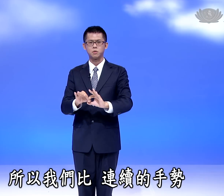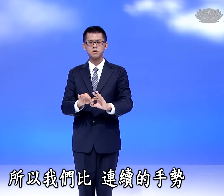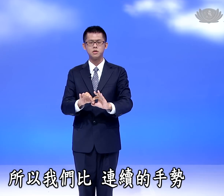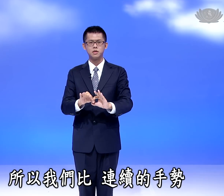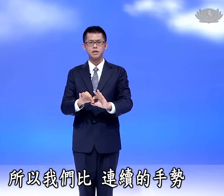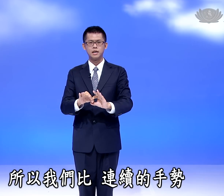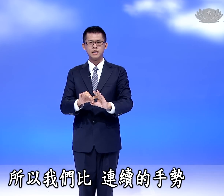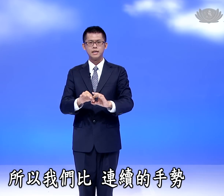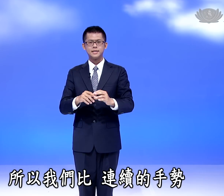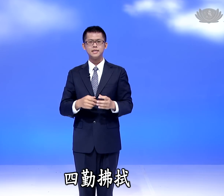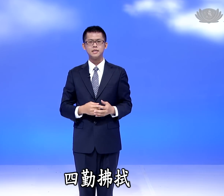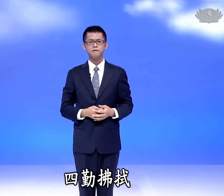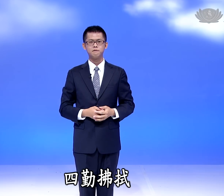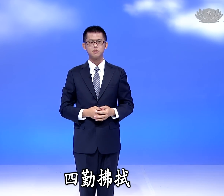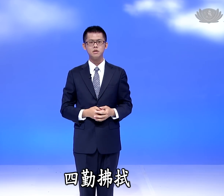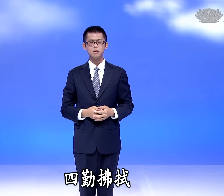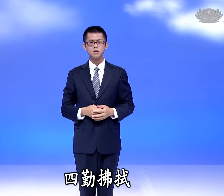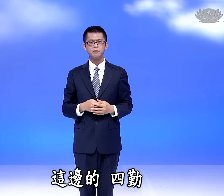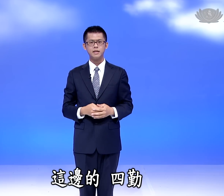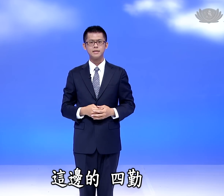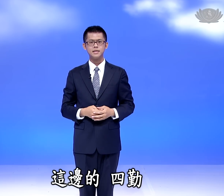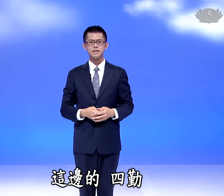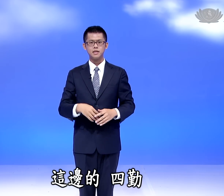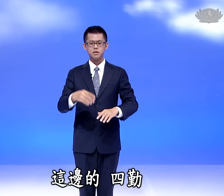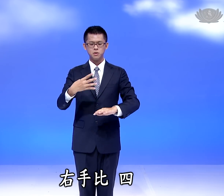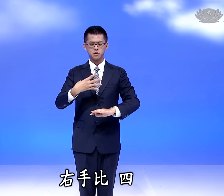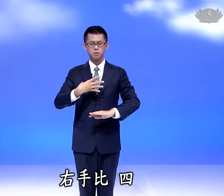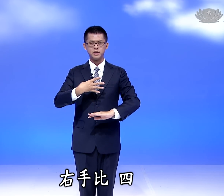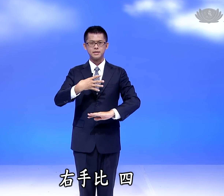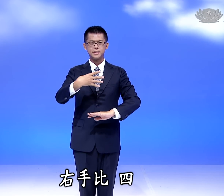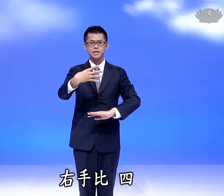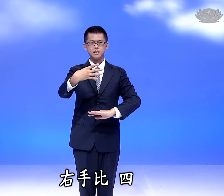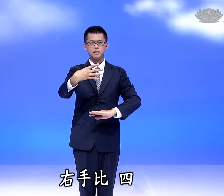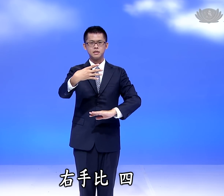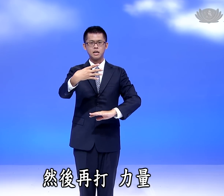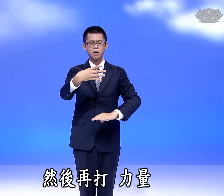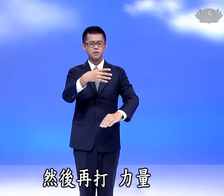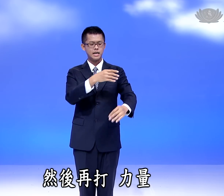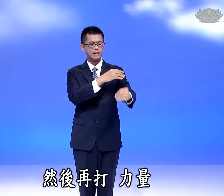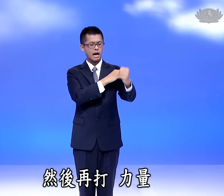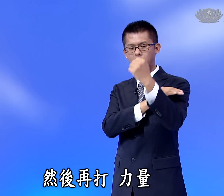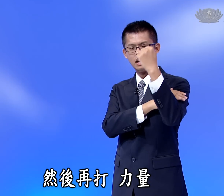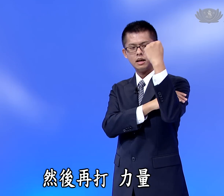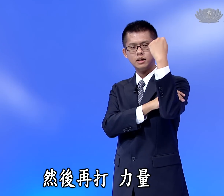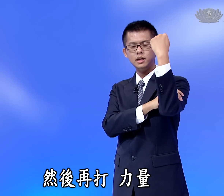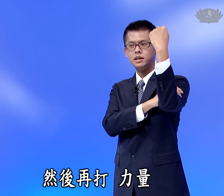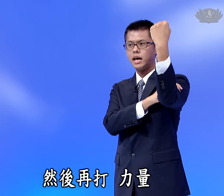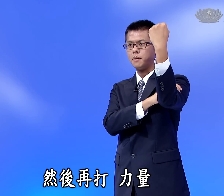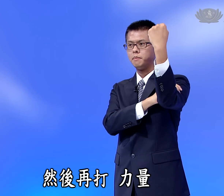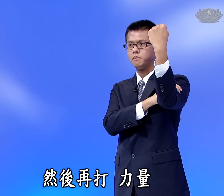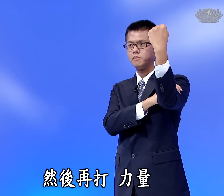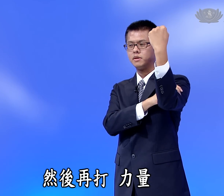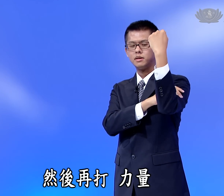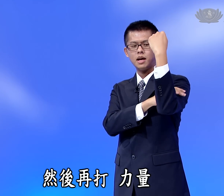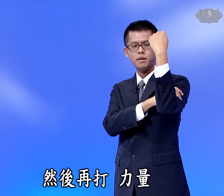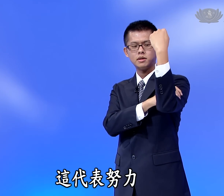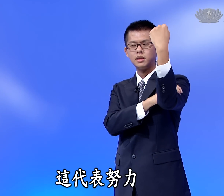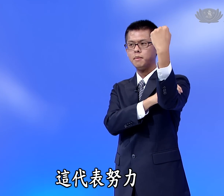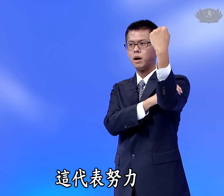势。四情服饰，这边的四情右手比四，然后再打力量，代表